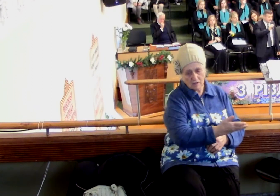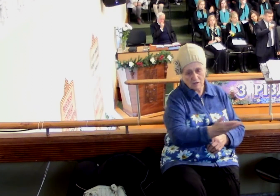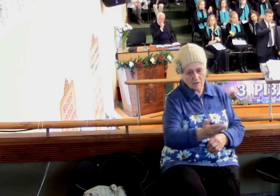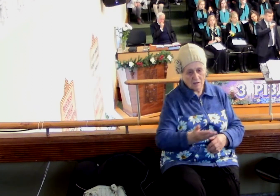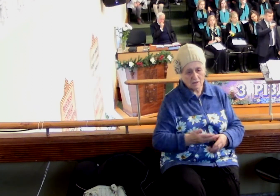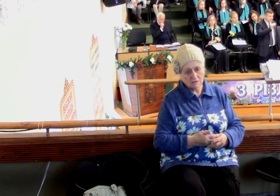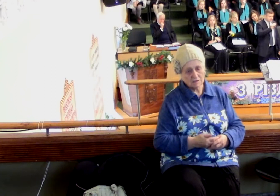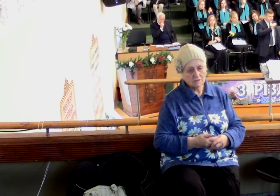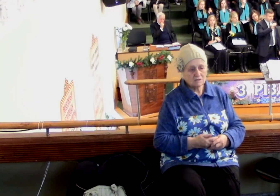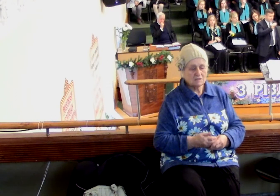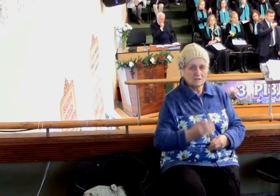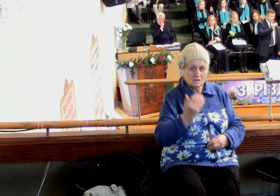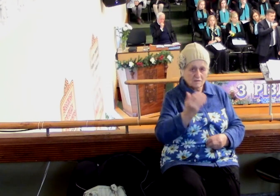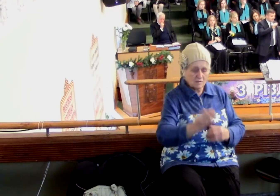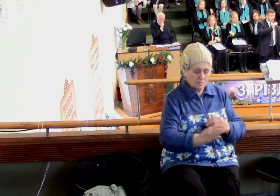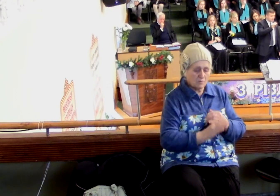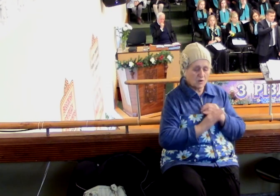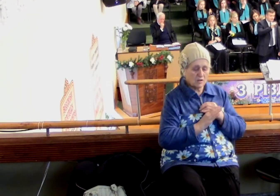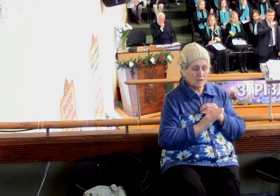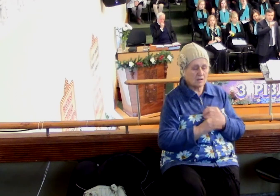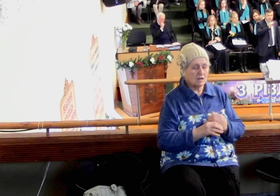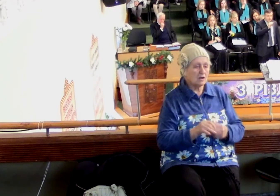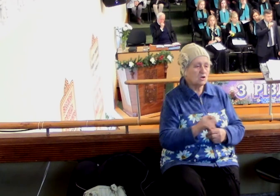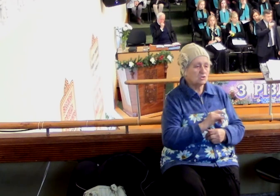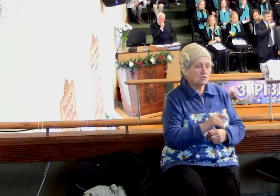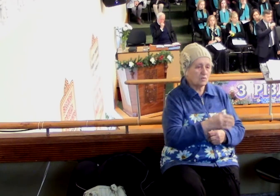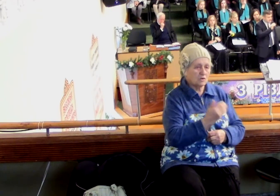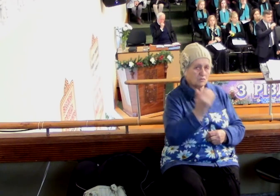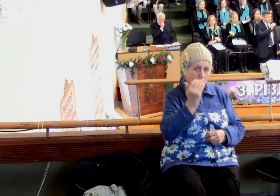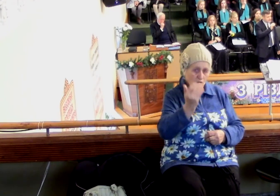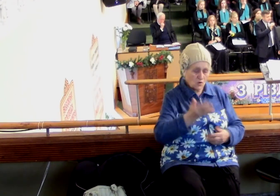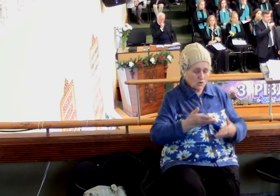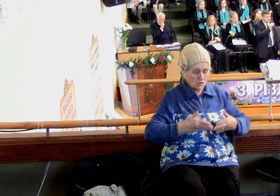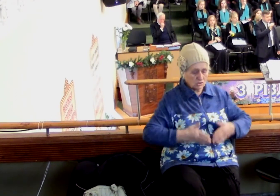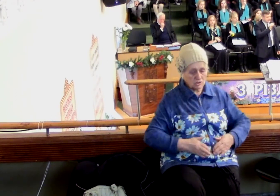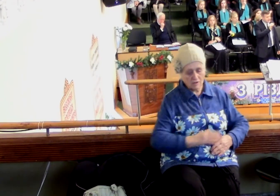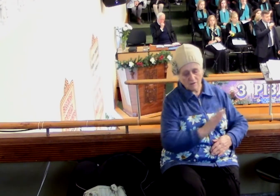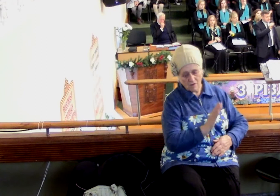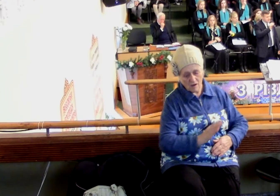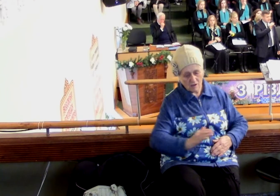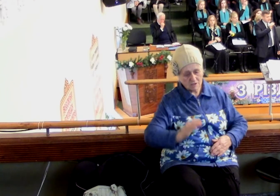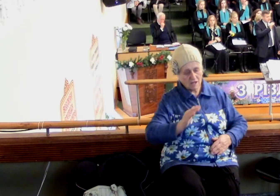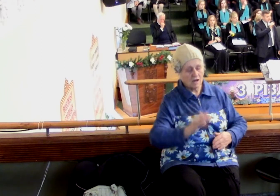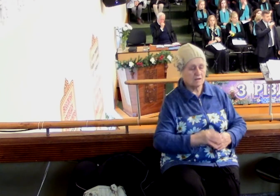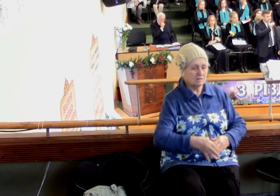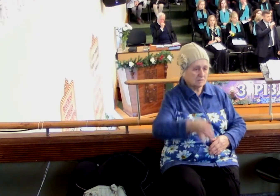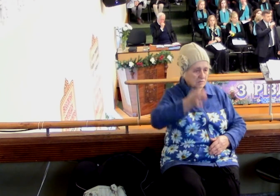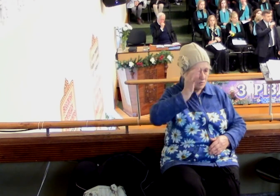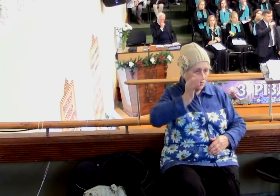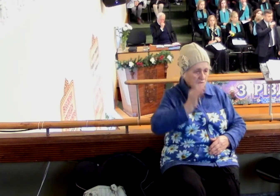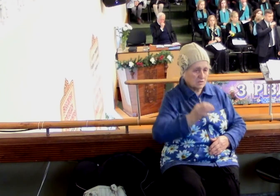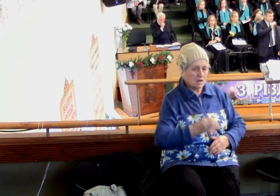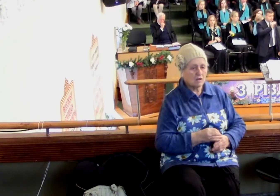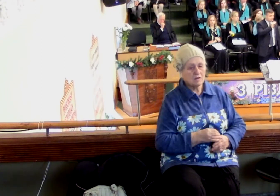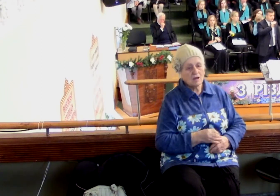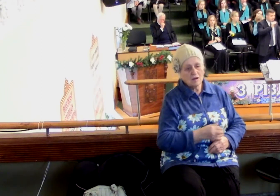нас. Ты помоги, чтоб Твое рождение ясно вспоминать могли